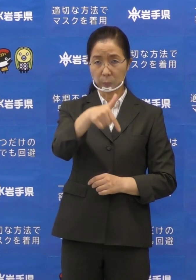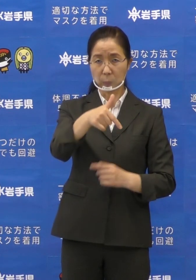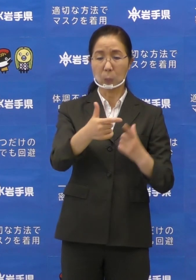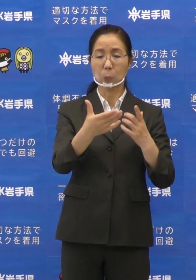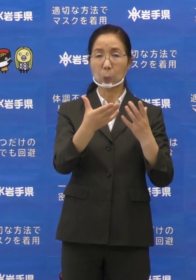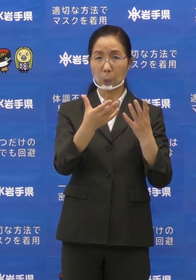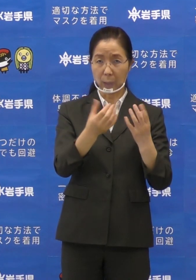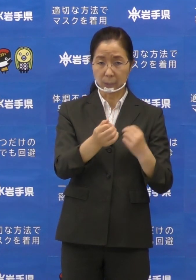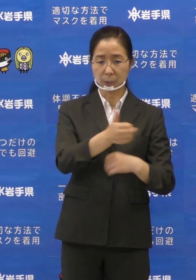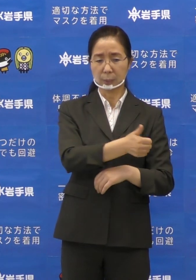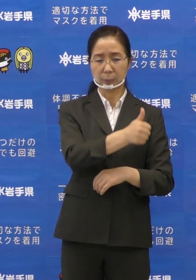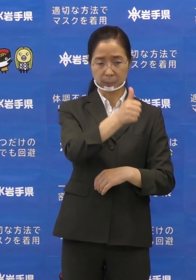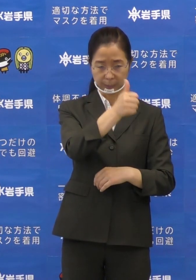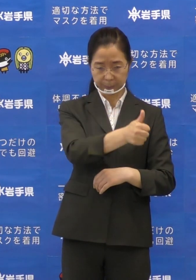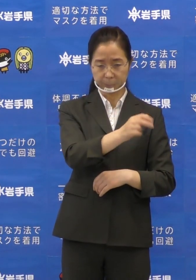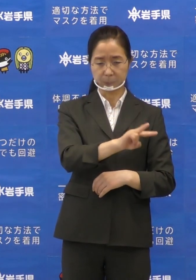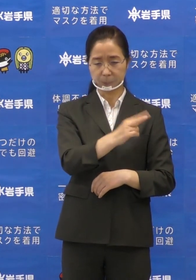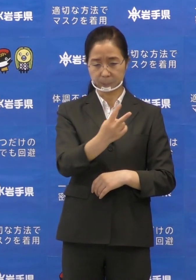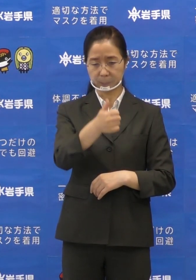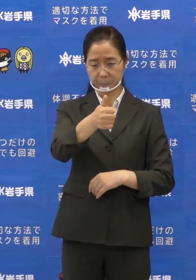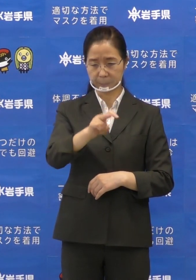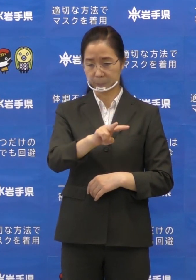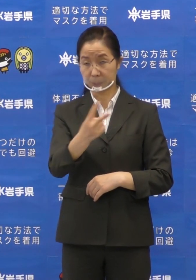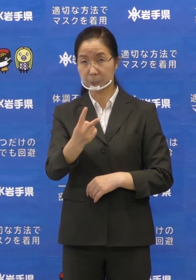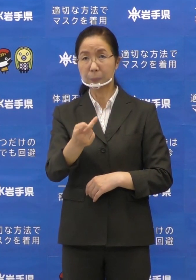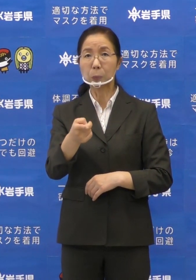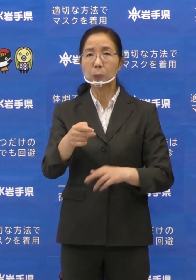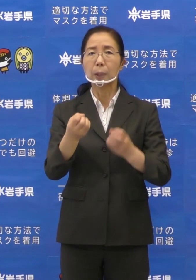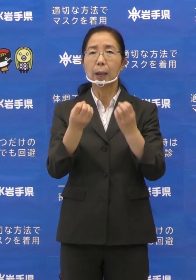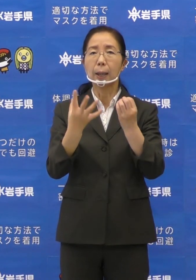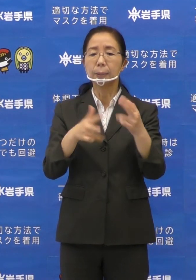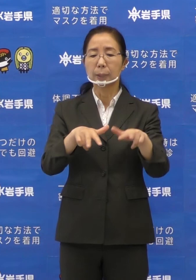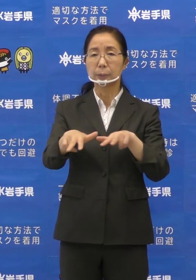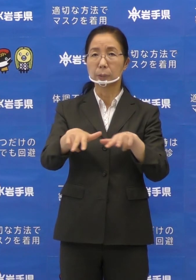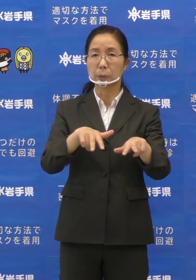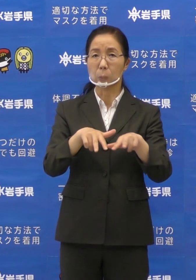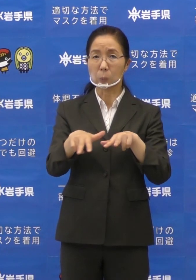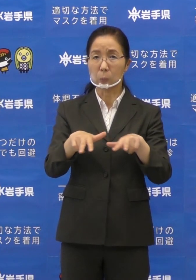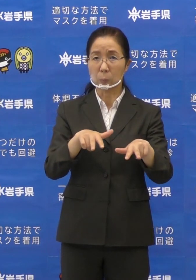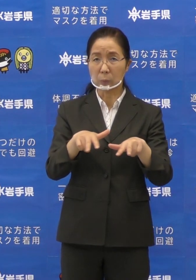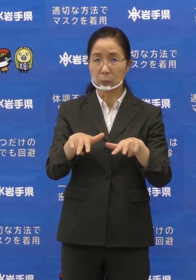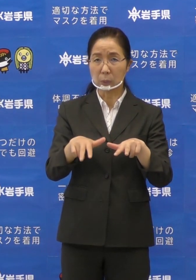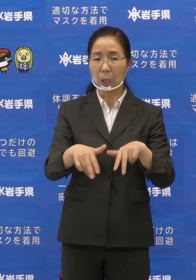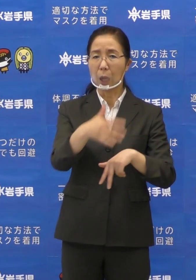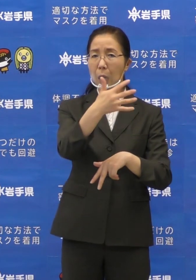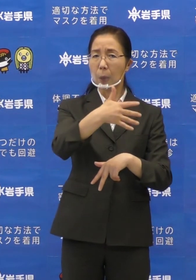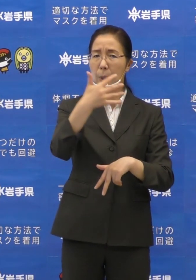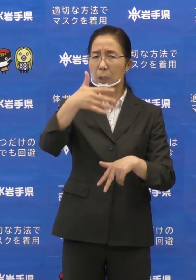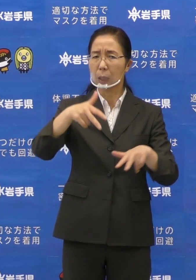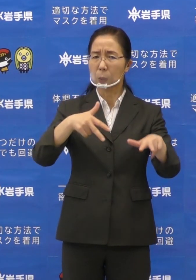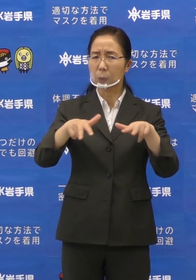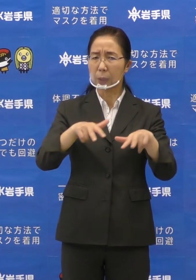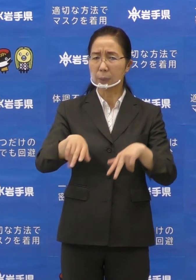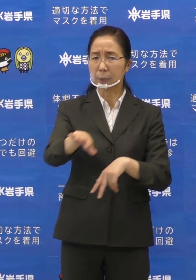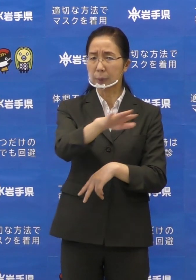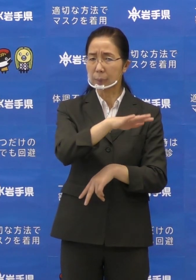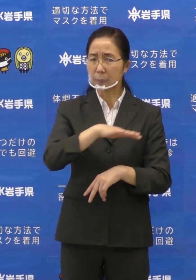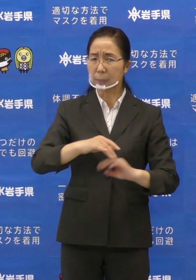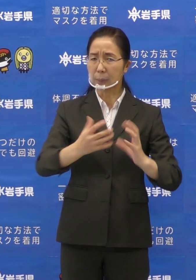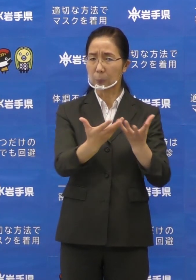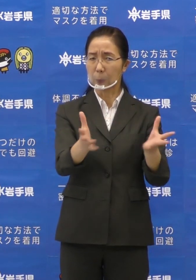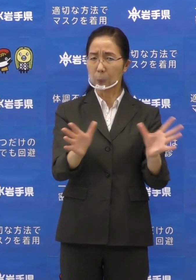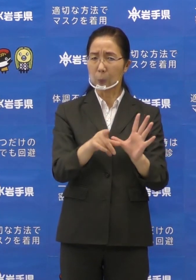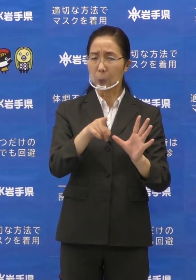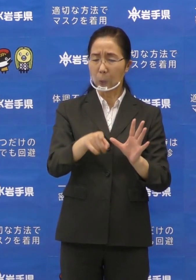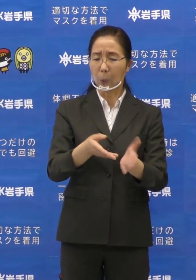カの新しい政治で、それまでこうアメリカ政治の中で、あ